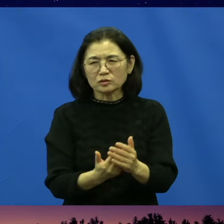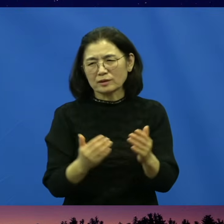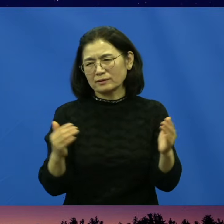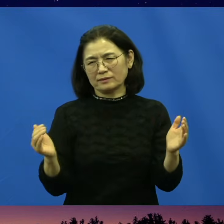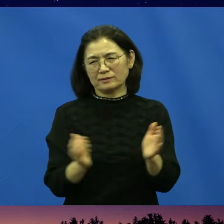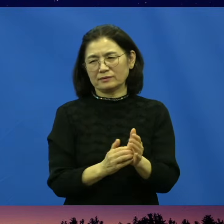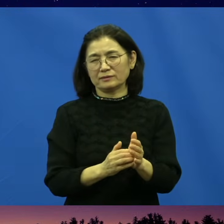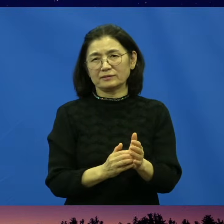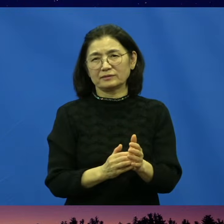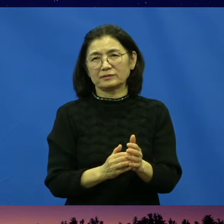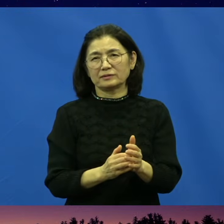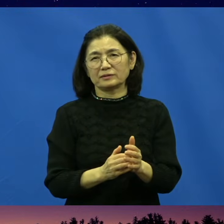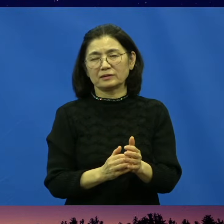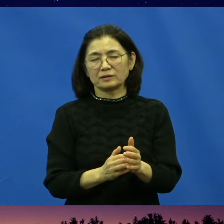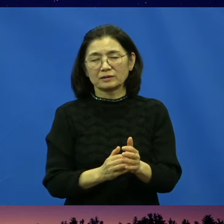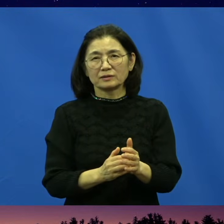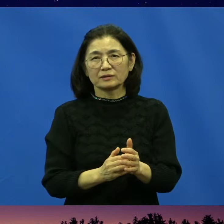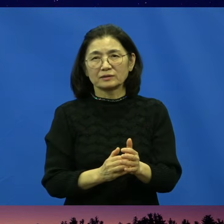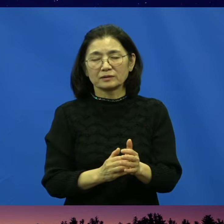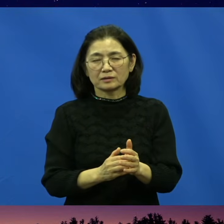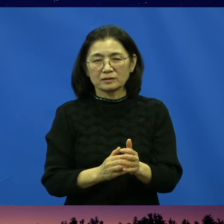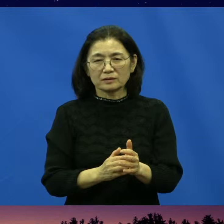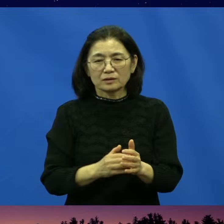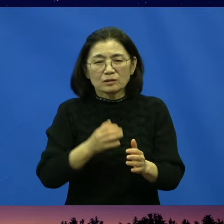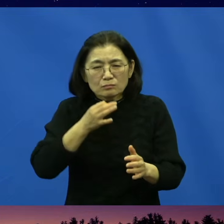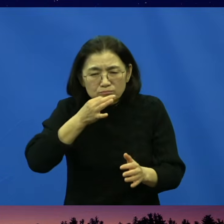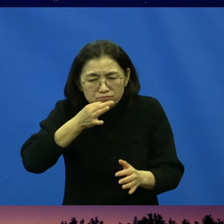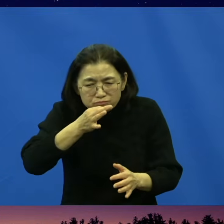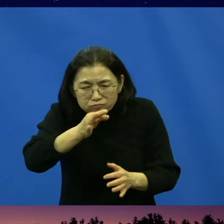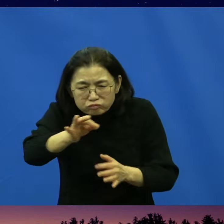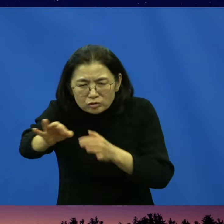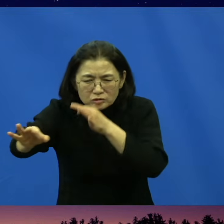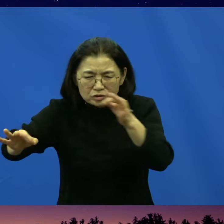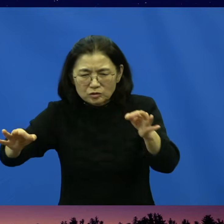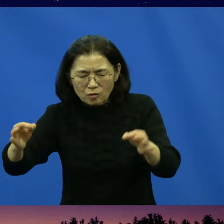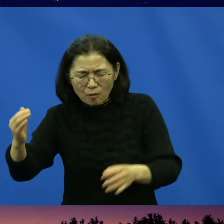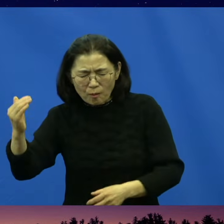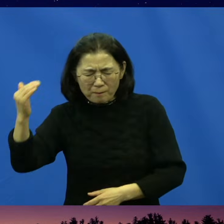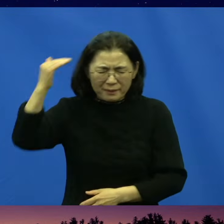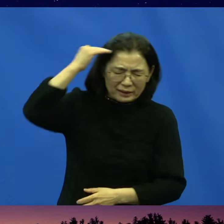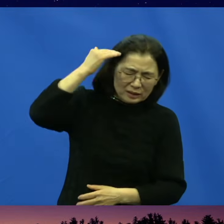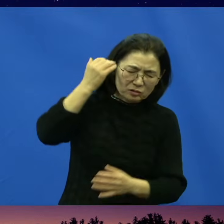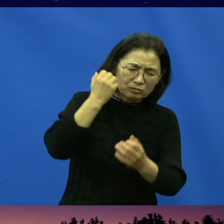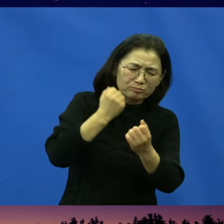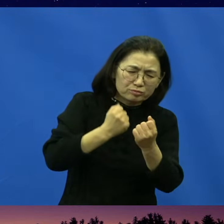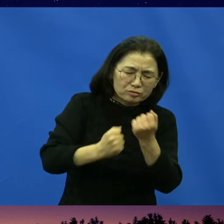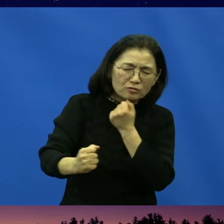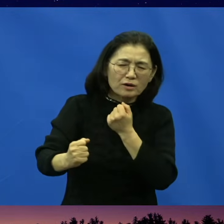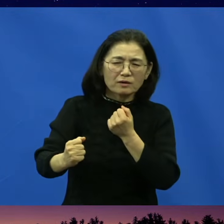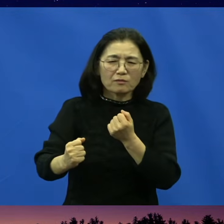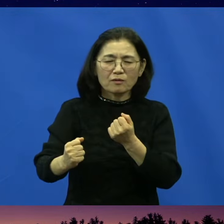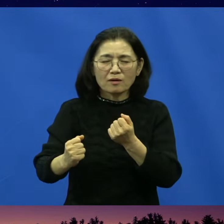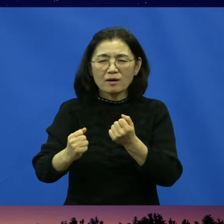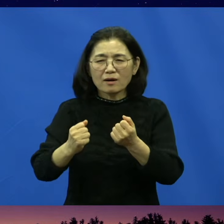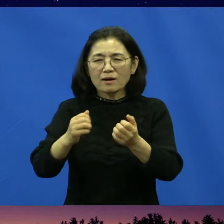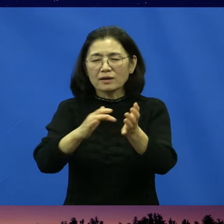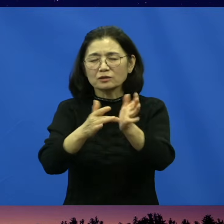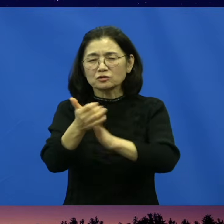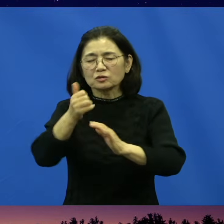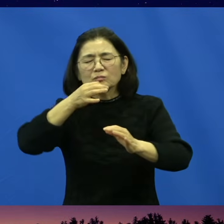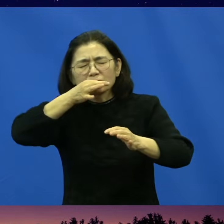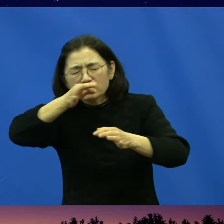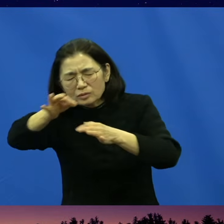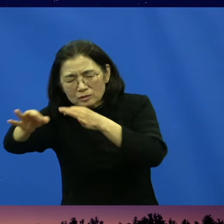기억했고, 그리고 부르짖었고, 방해에도 불구하고 더 부르짖어서 이제 할 수 있는 거 다